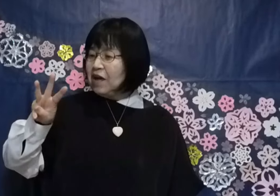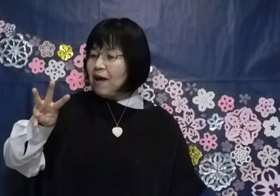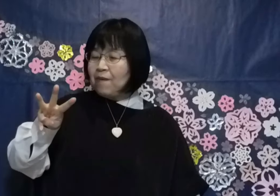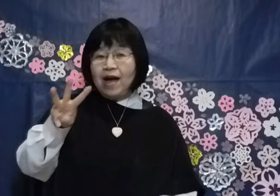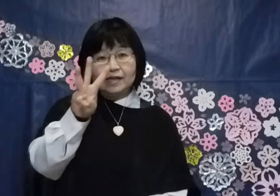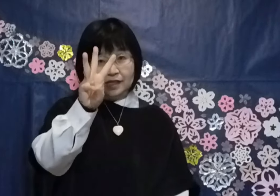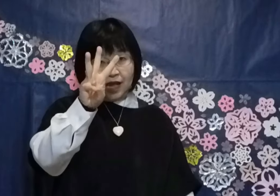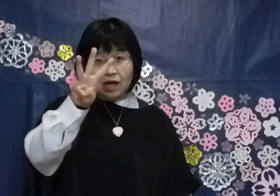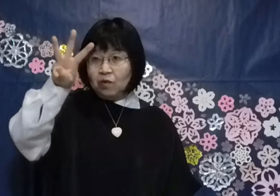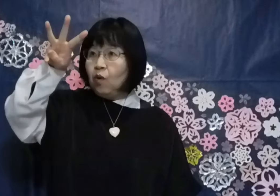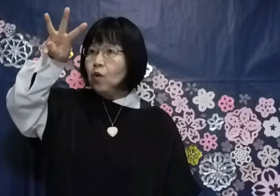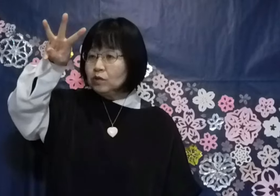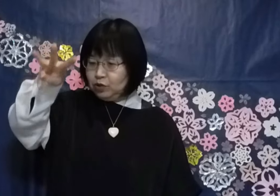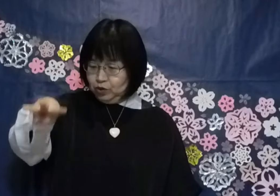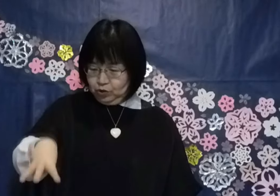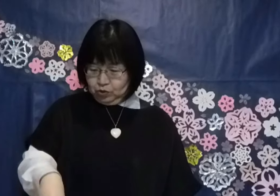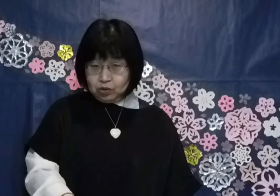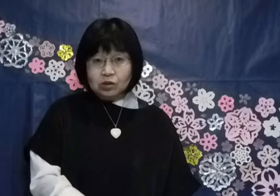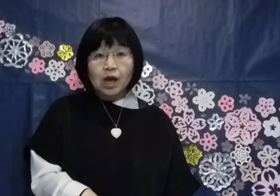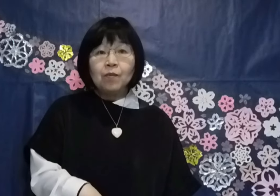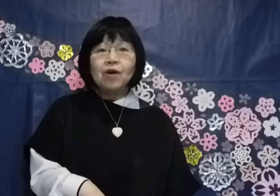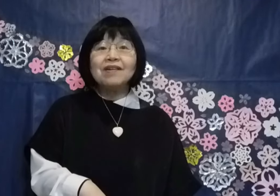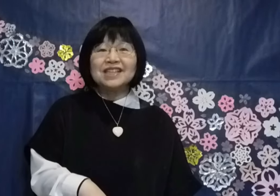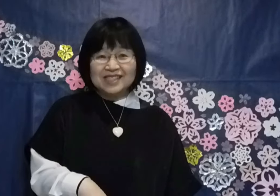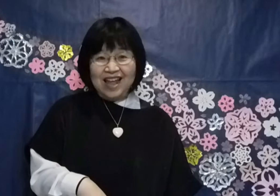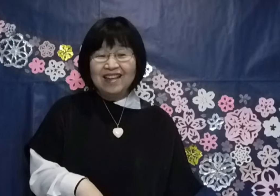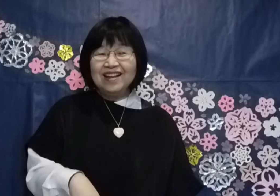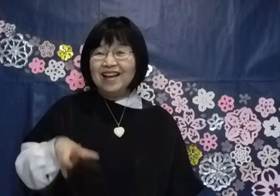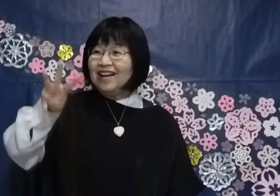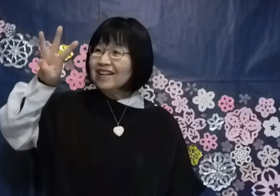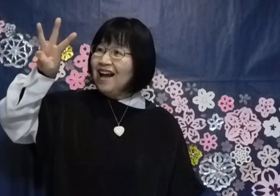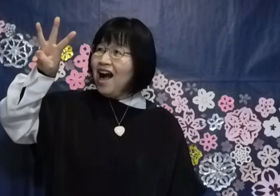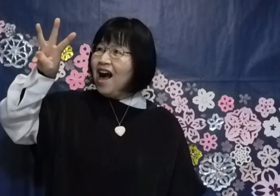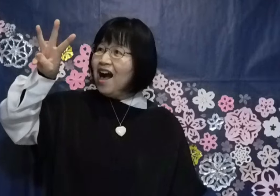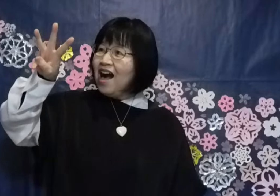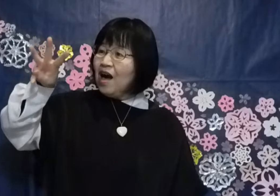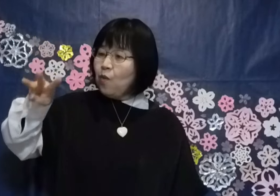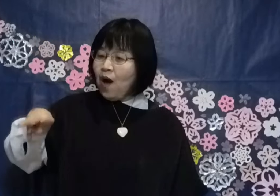川は3をシューッと3本川ですね。